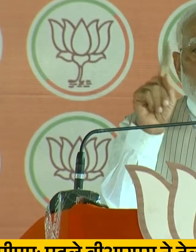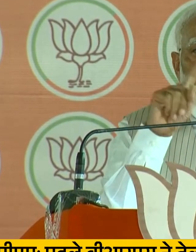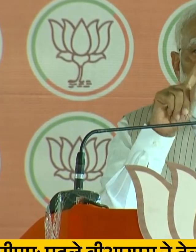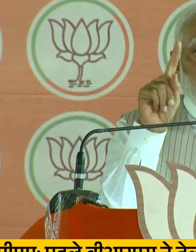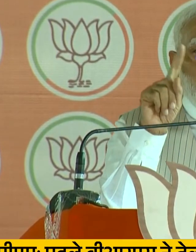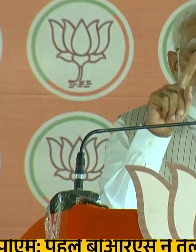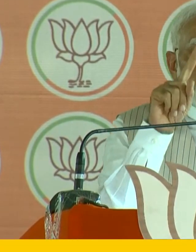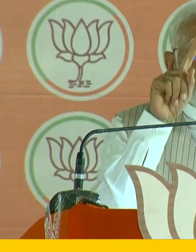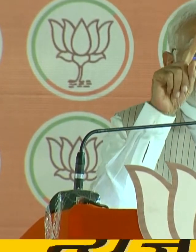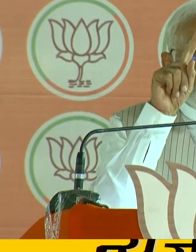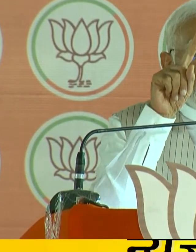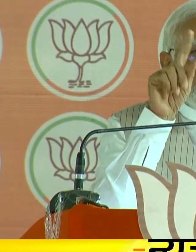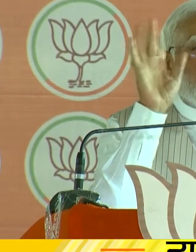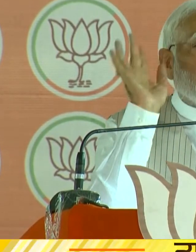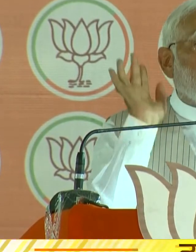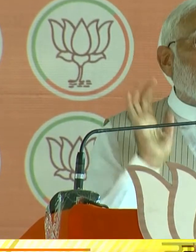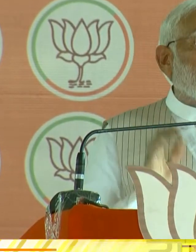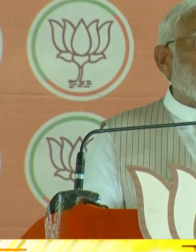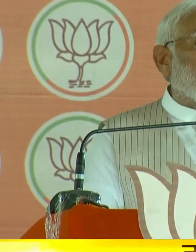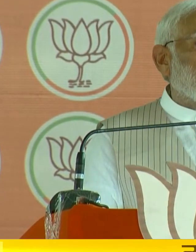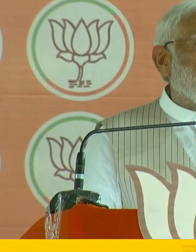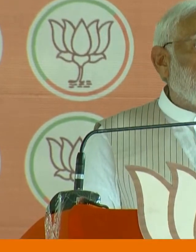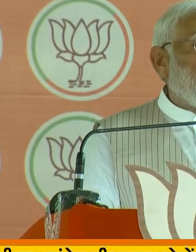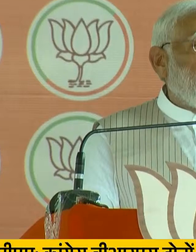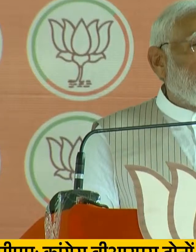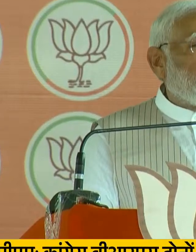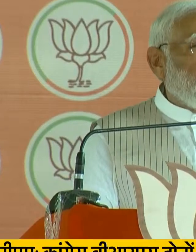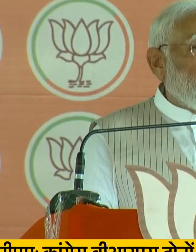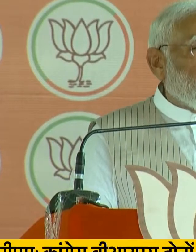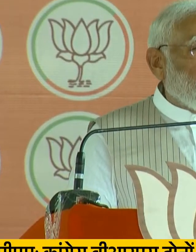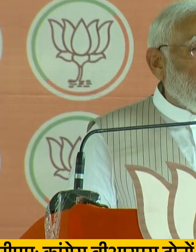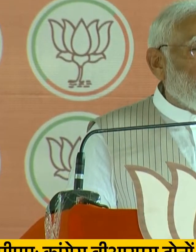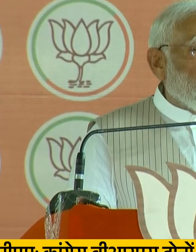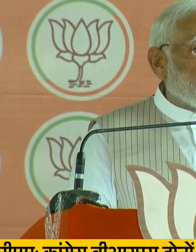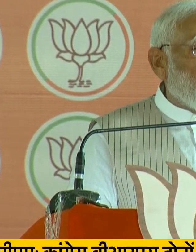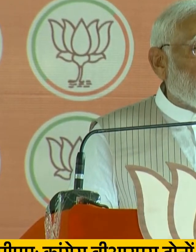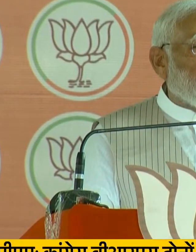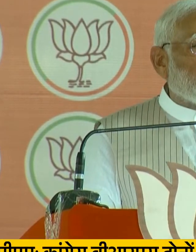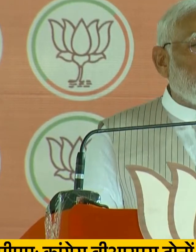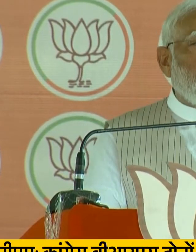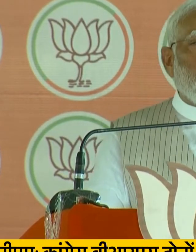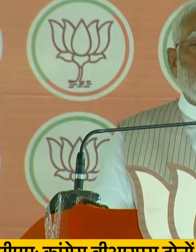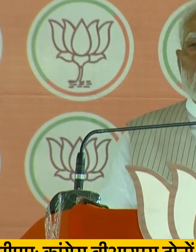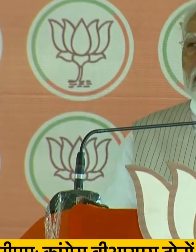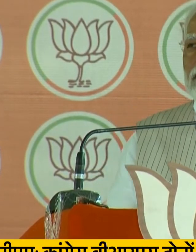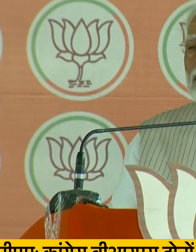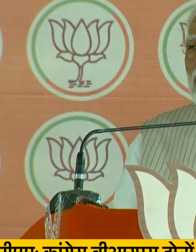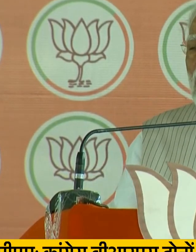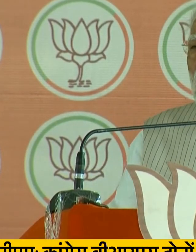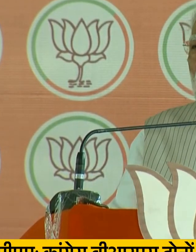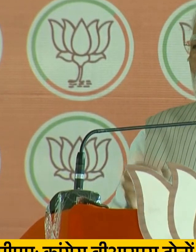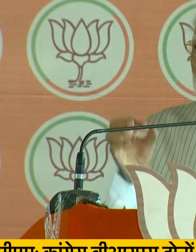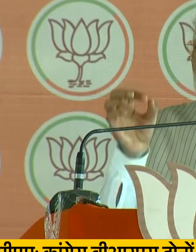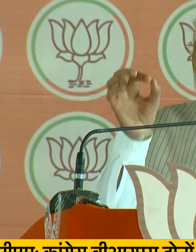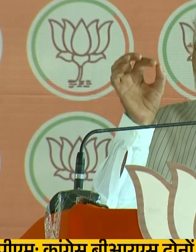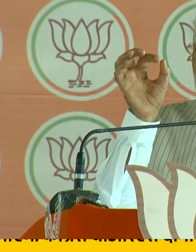धोखा देने में पीछे नहीं है। तेलंगाना में कांग्रेस ने